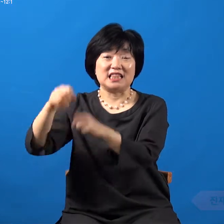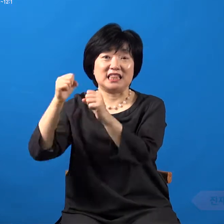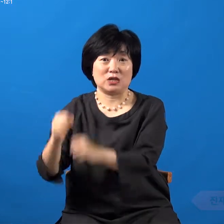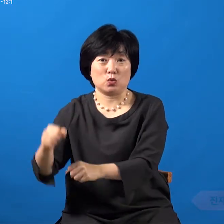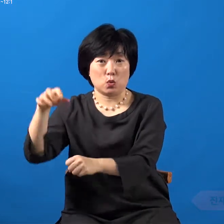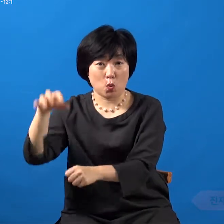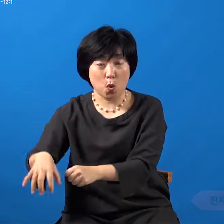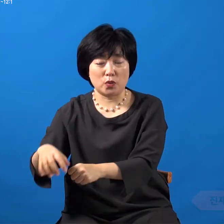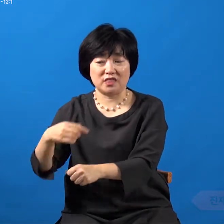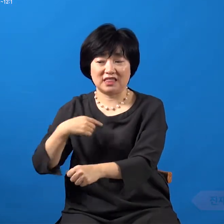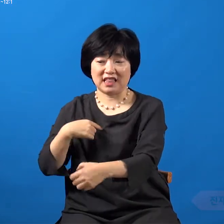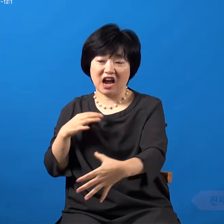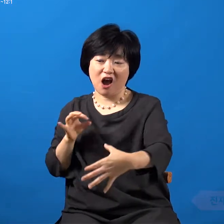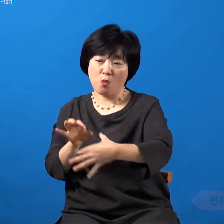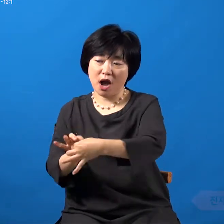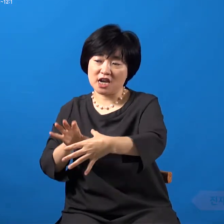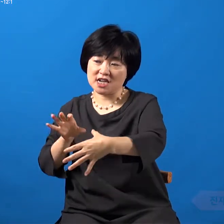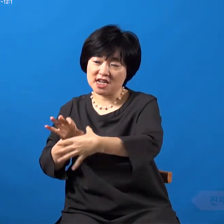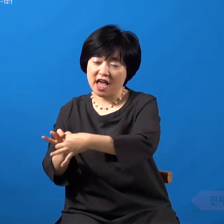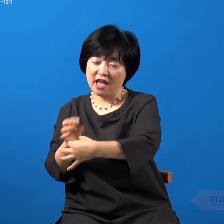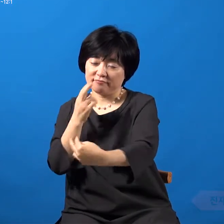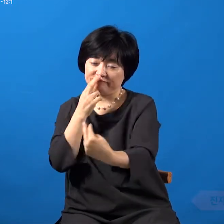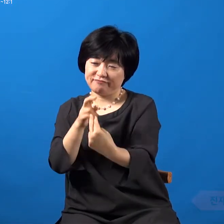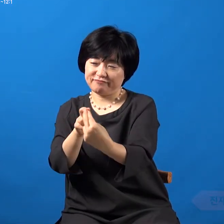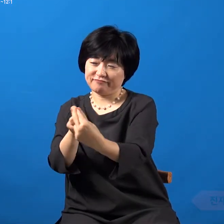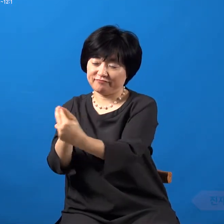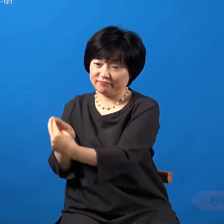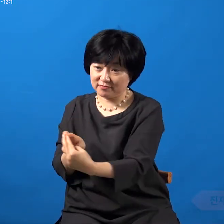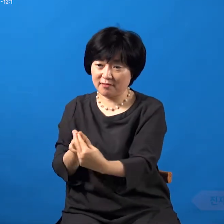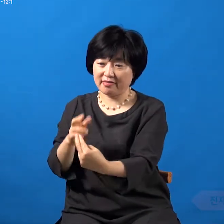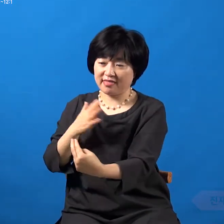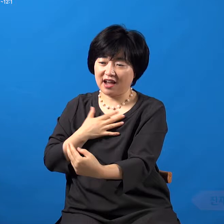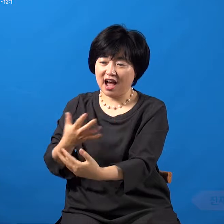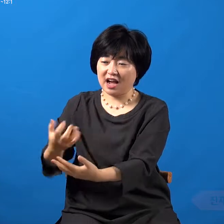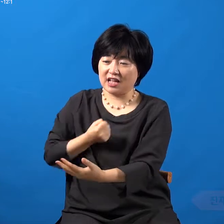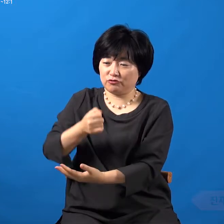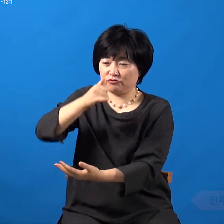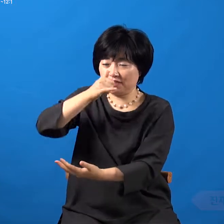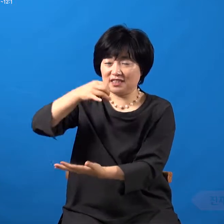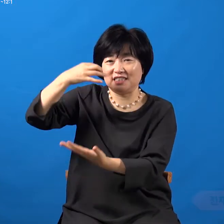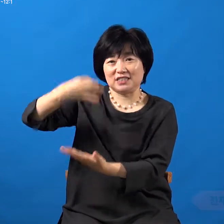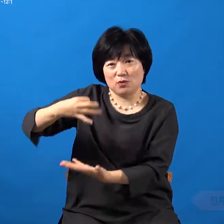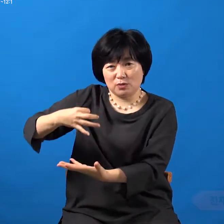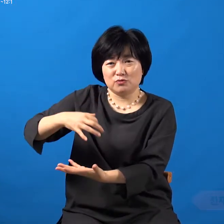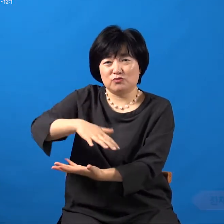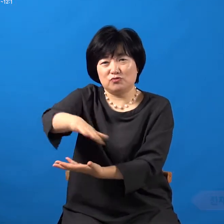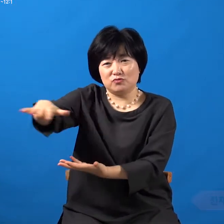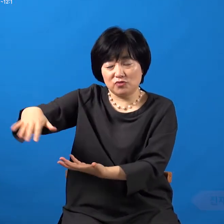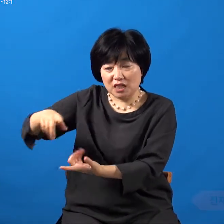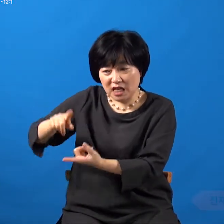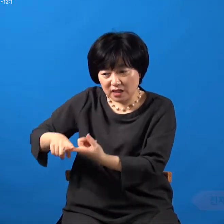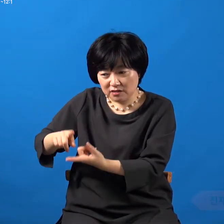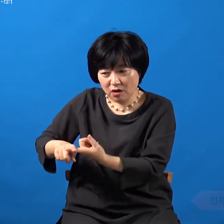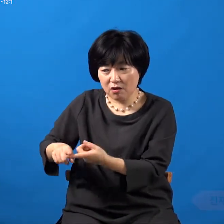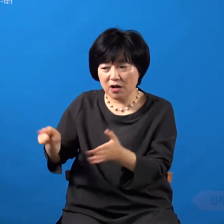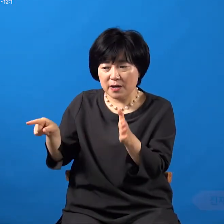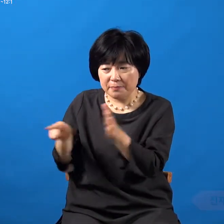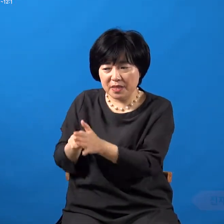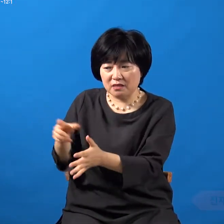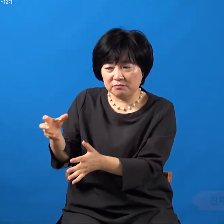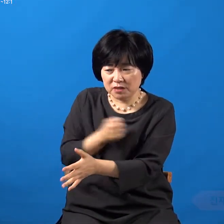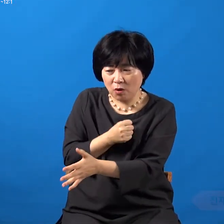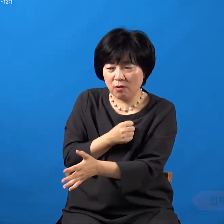곳, 너의 있던 관계, 우리가 가졌던 것들, 우리의 소유, 우리의 자신들을 향해